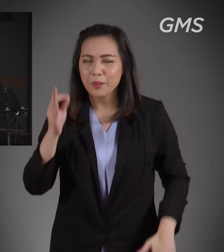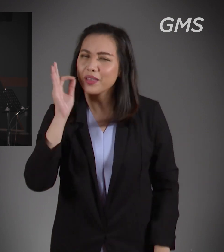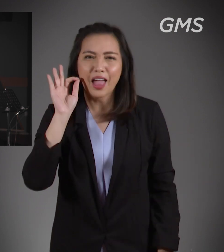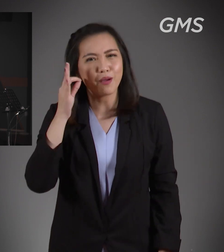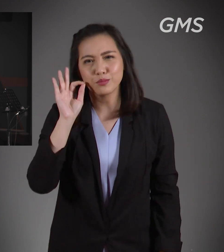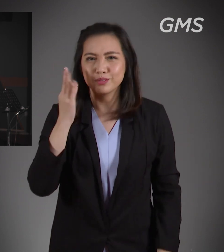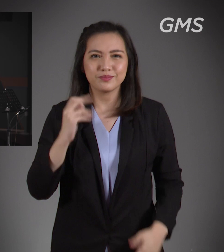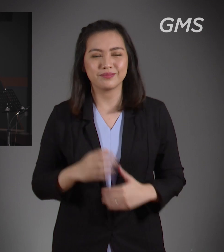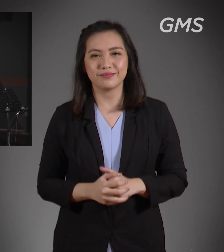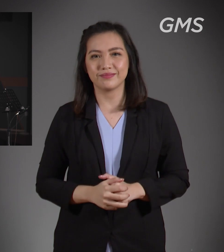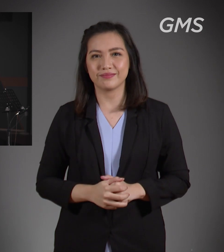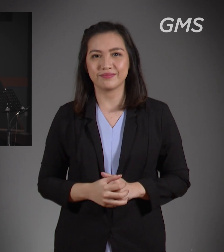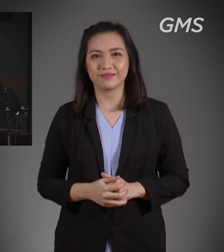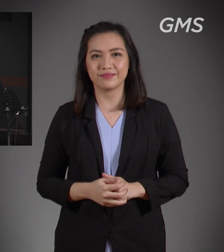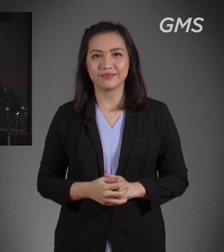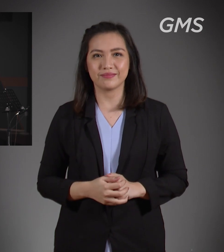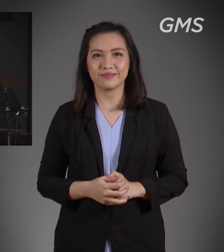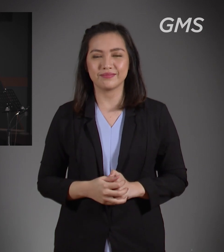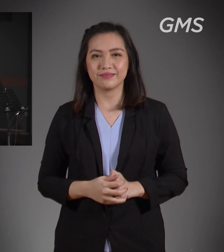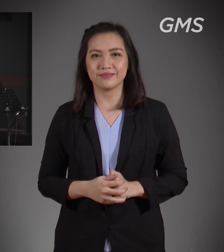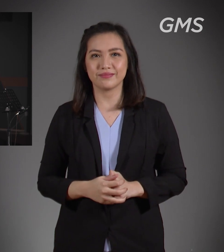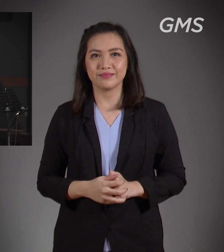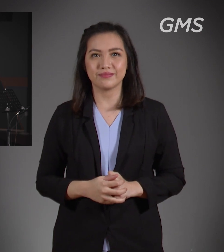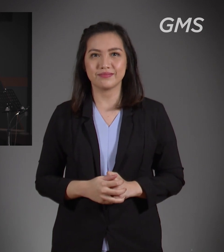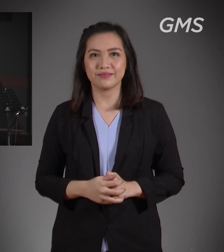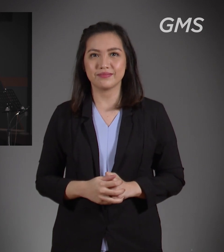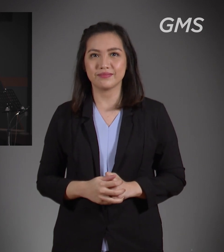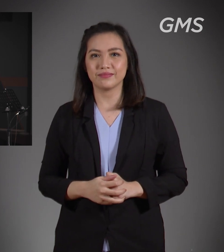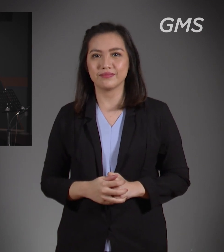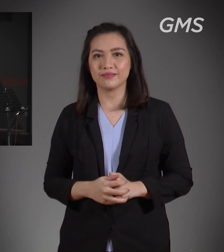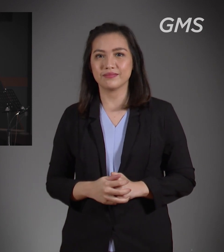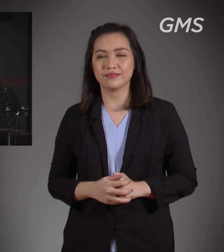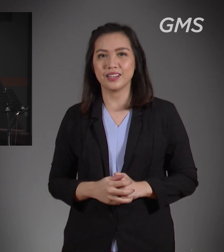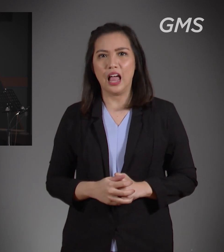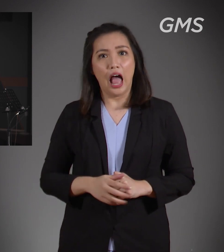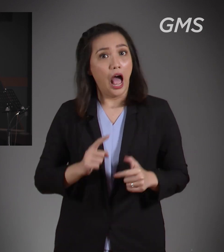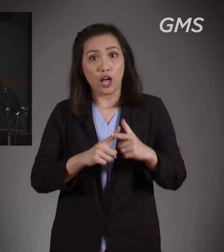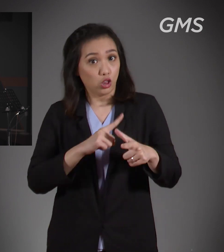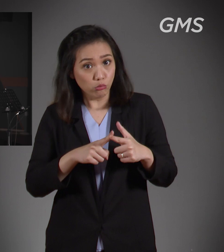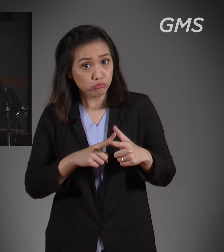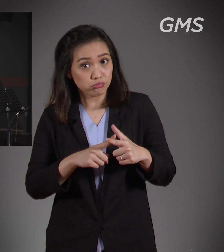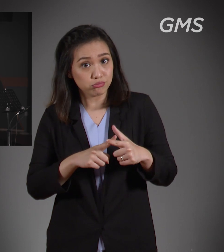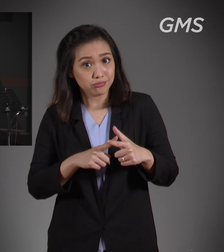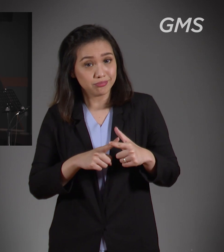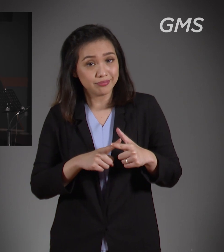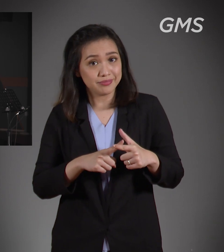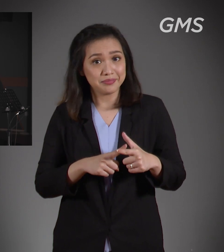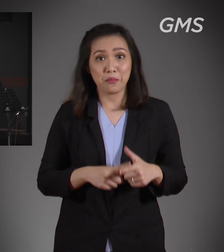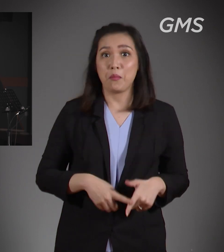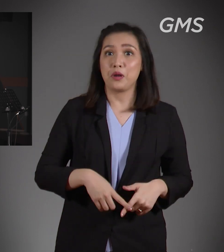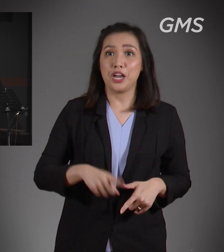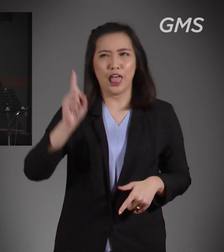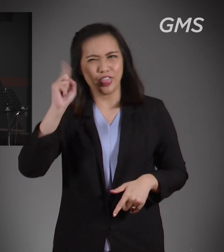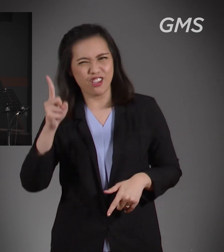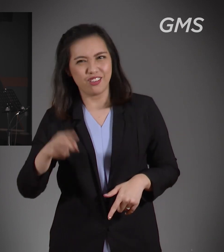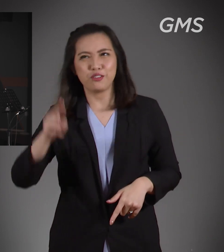hati, direndahkan dirinya di hadapan Allah, or be ruined. Mau direndahkan atau mau dihancurkan? Pilih